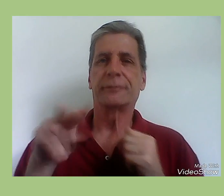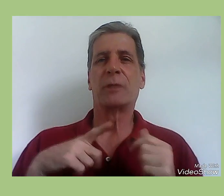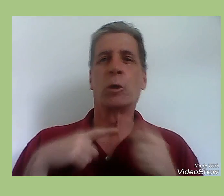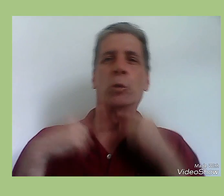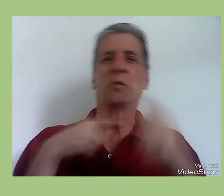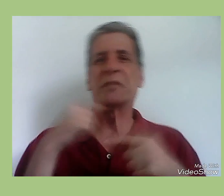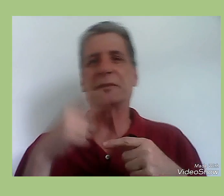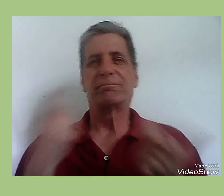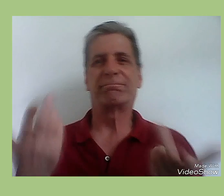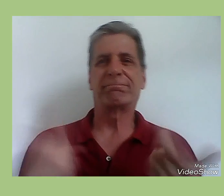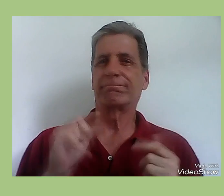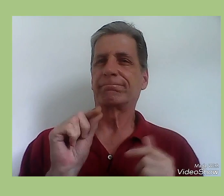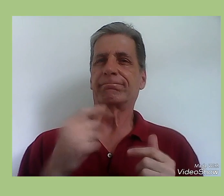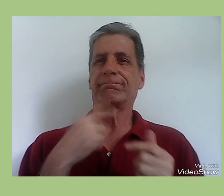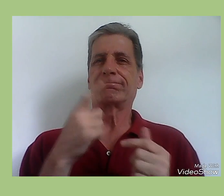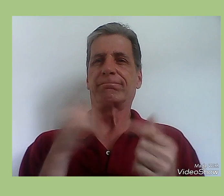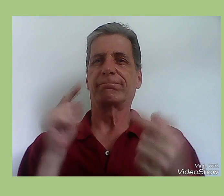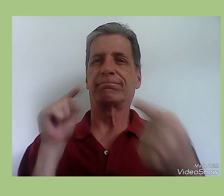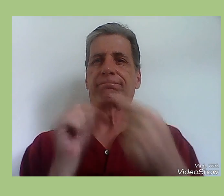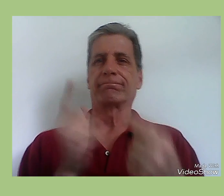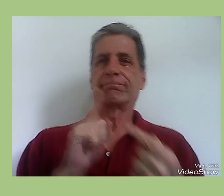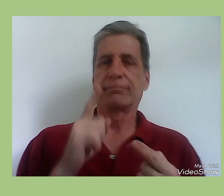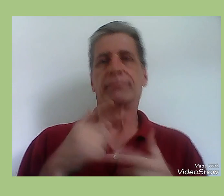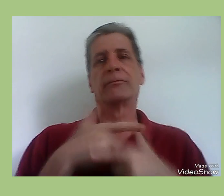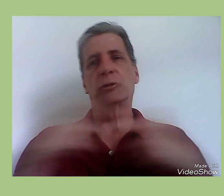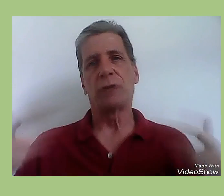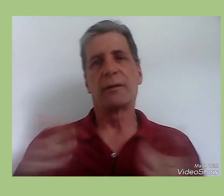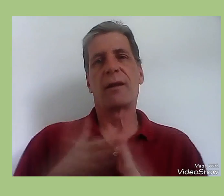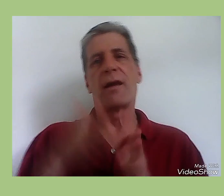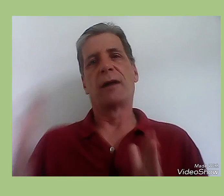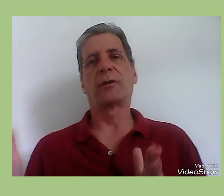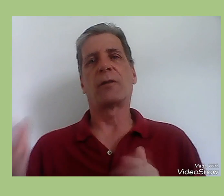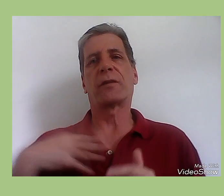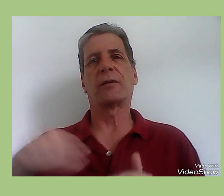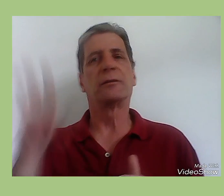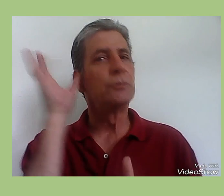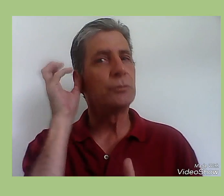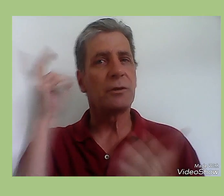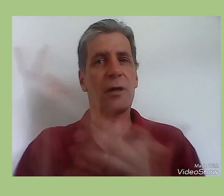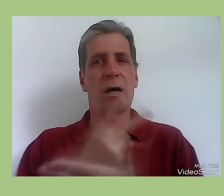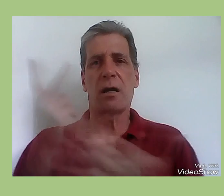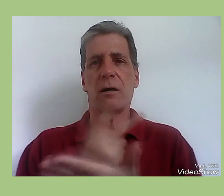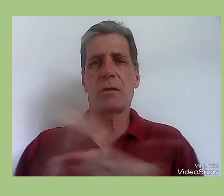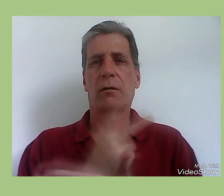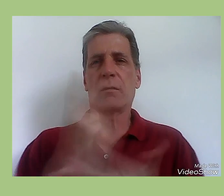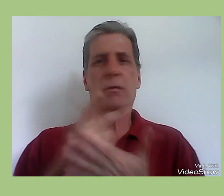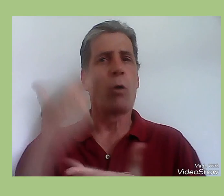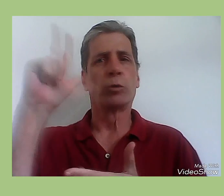te pedir isso. A minha voz pessoal será, evidentemente, para essa posição de equilíbrio, de entendimento. Acho que nós tivemos um caso episódico agora